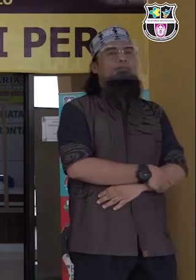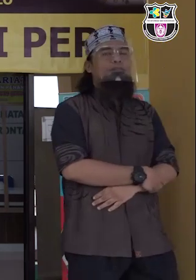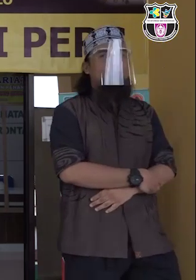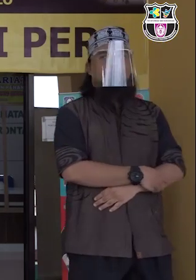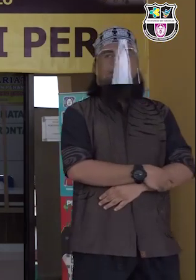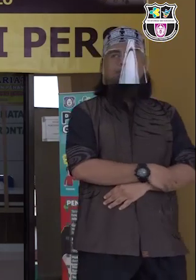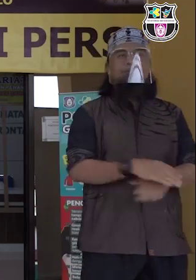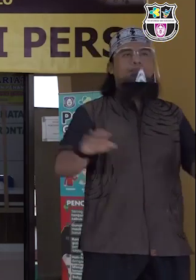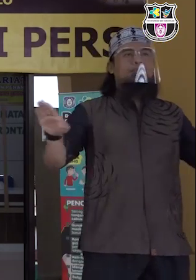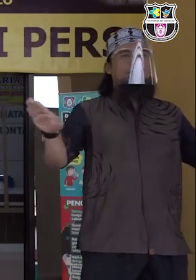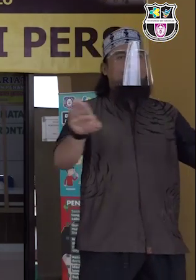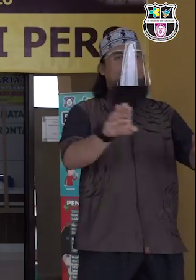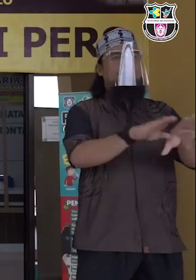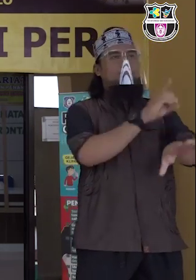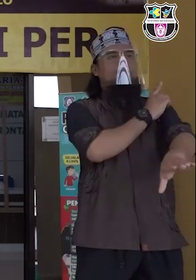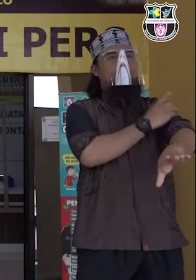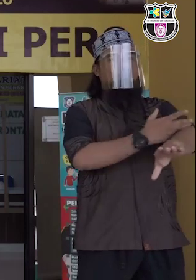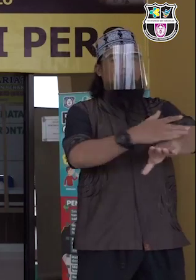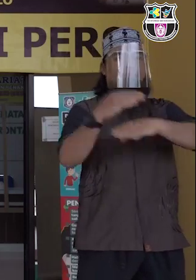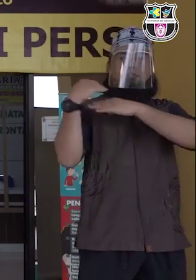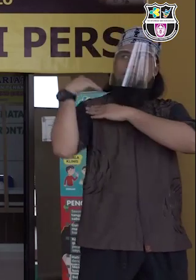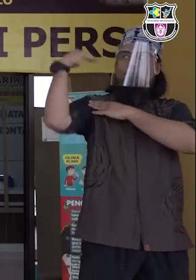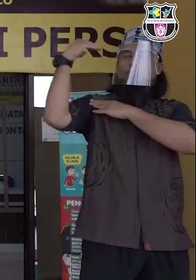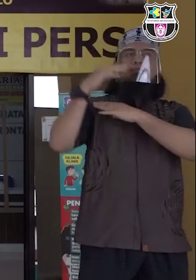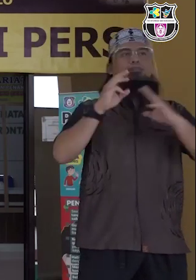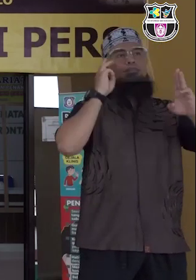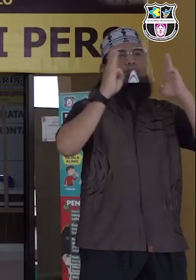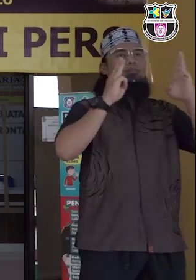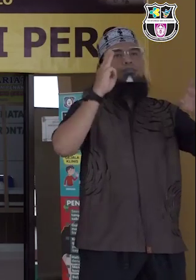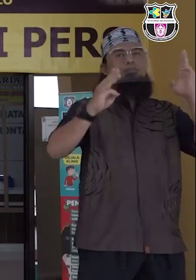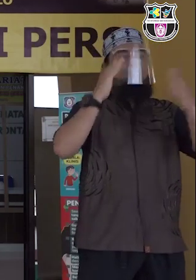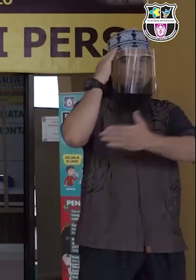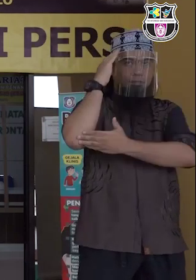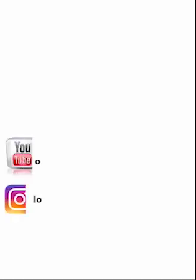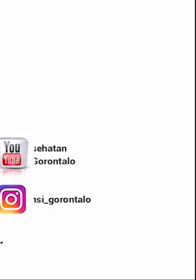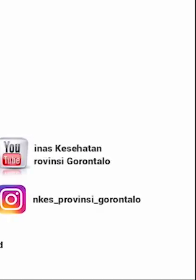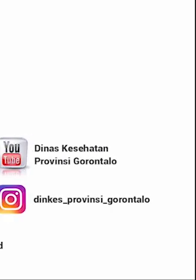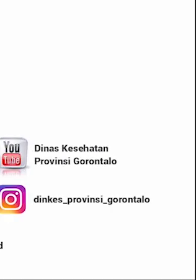Billahi taufiq wal hidayah. Assalamualaikum warahmatullahi wabarakatuh. Selamat sore.